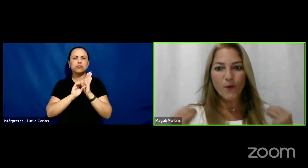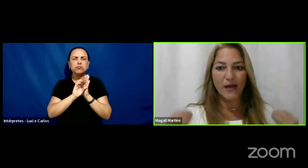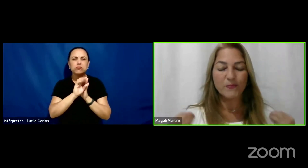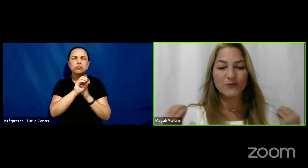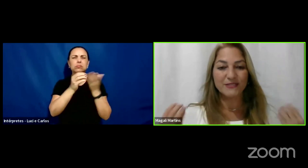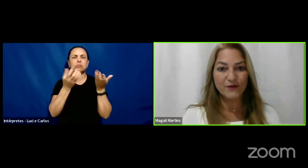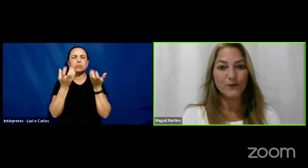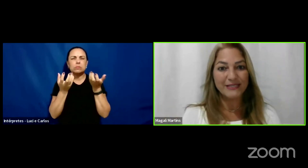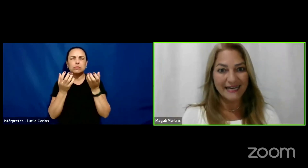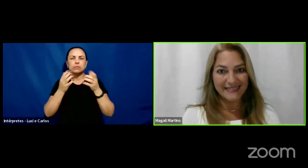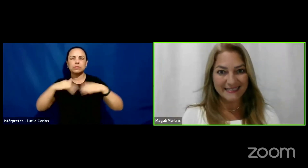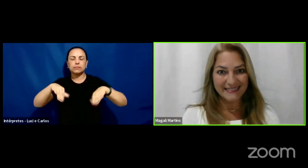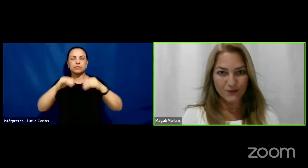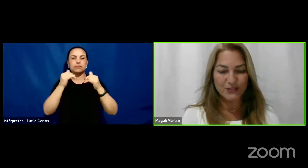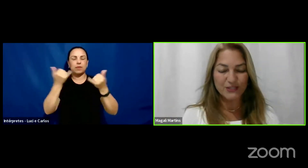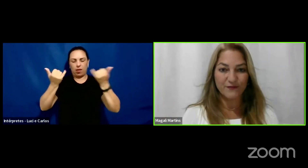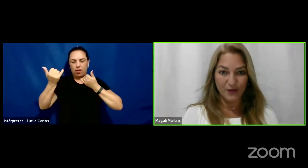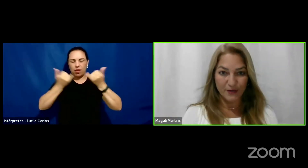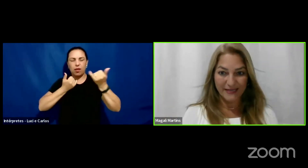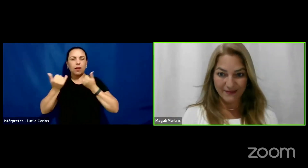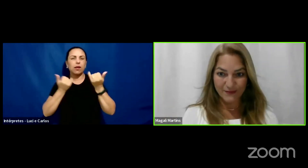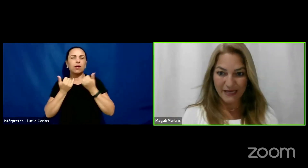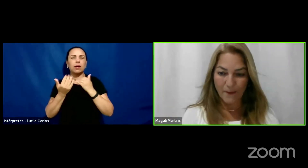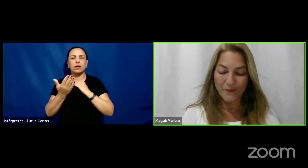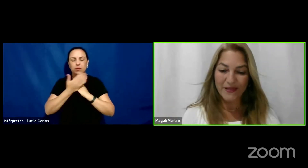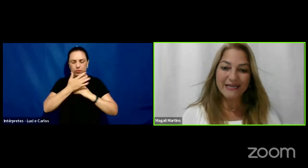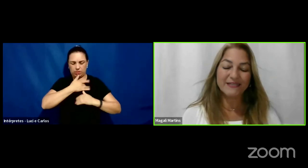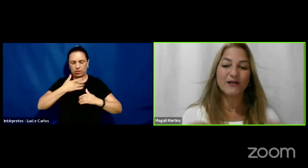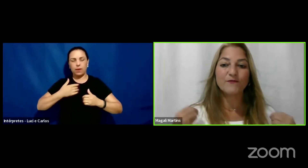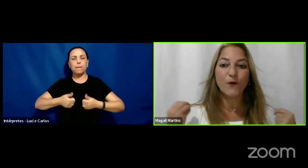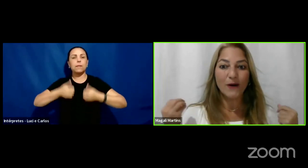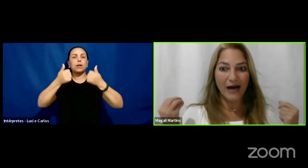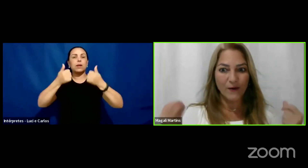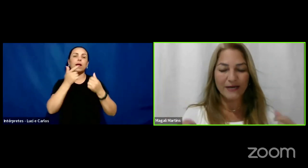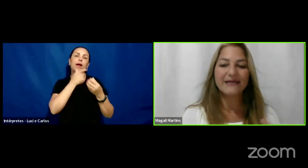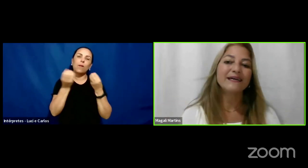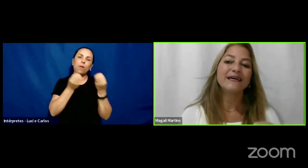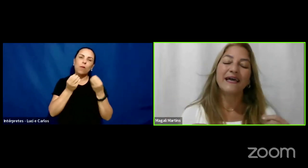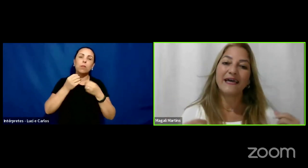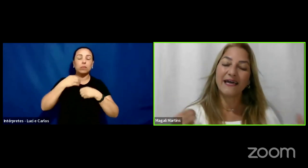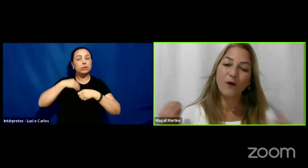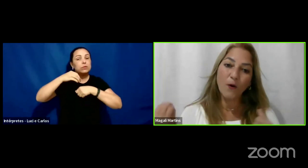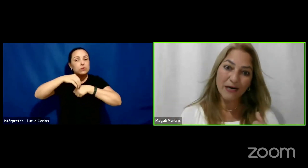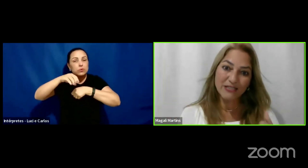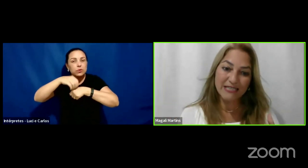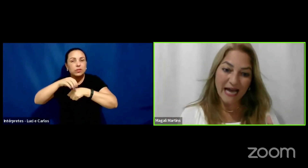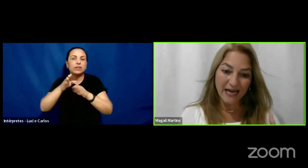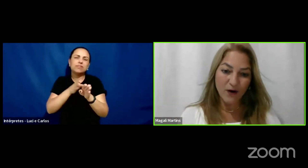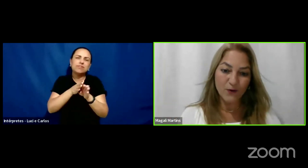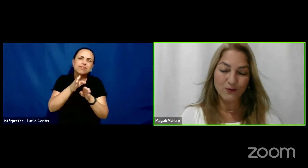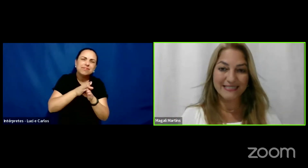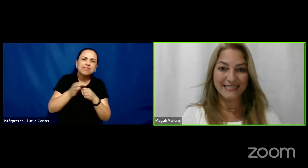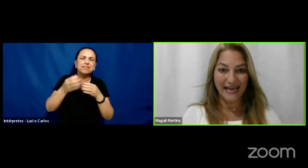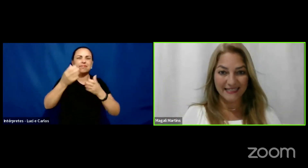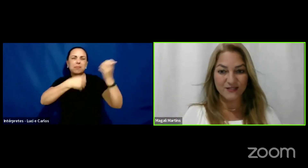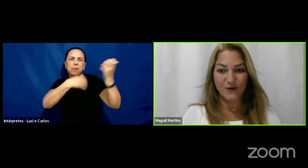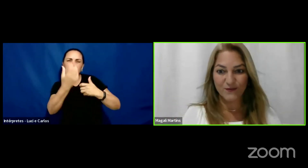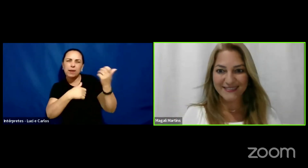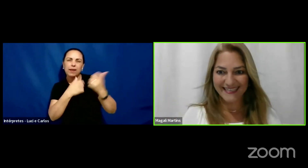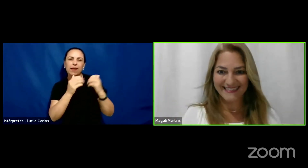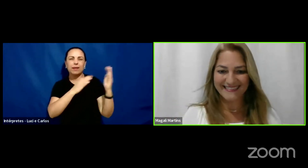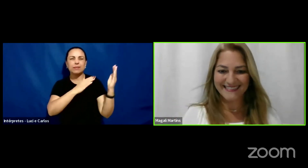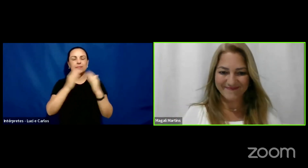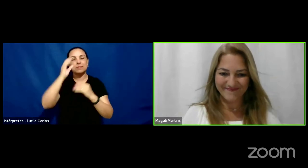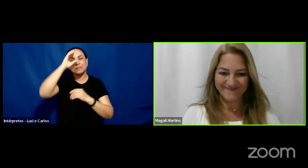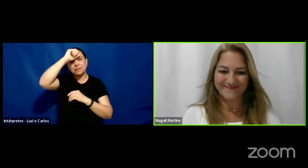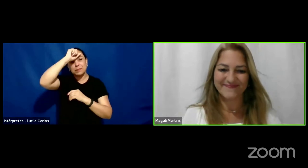informar como é possível cuidar da saúde de forma natural. Então, eu vou agora compartilhar alguns slides